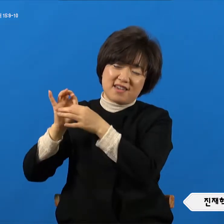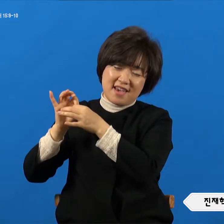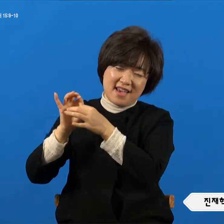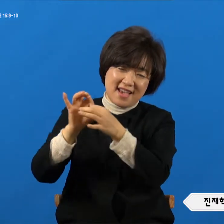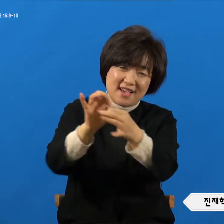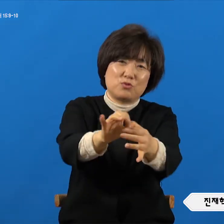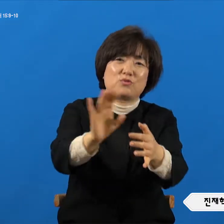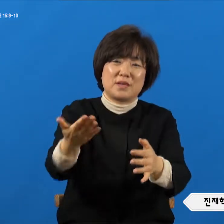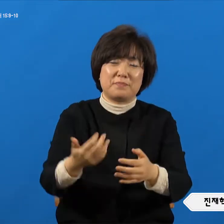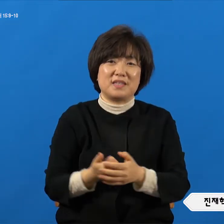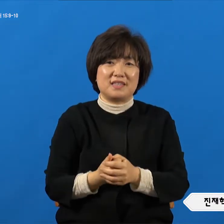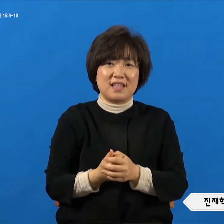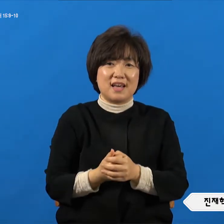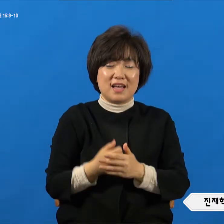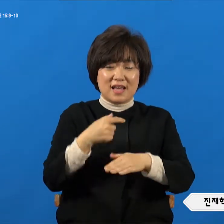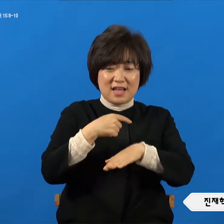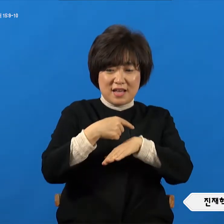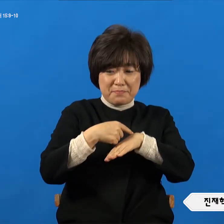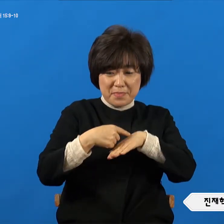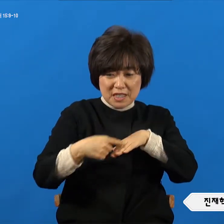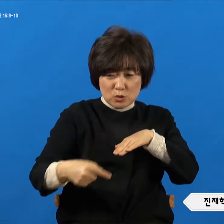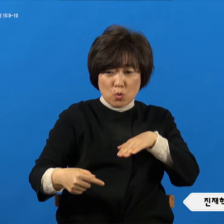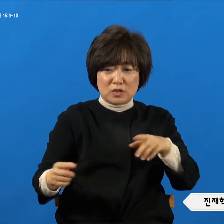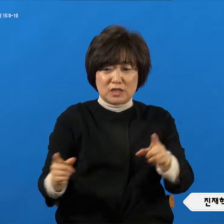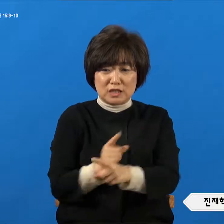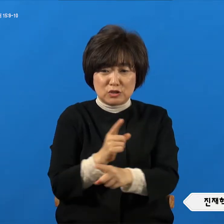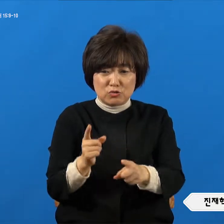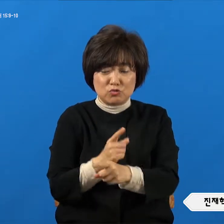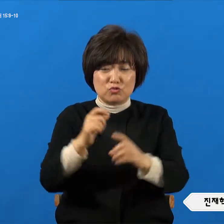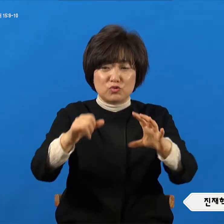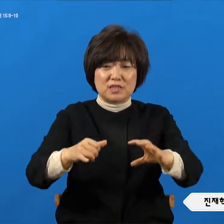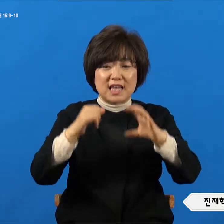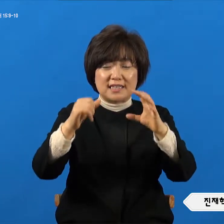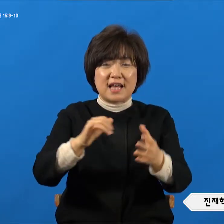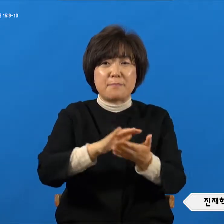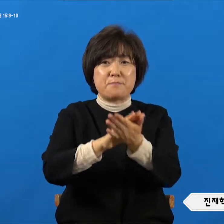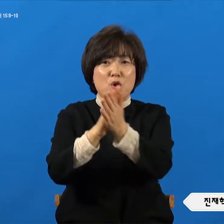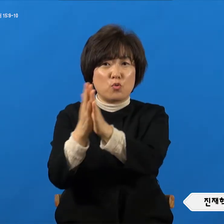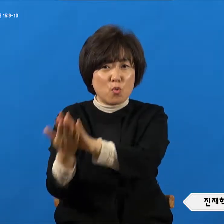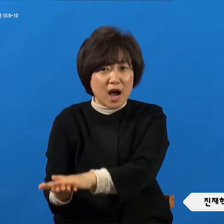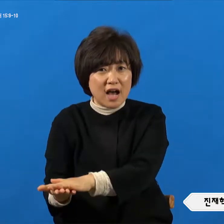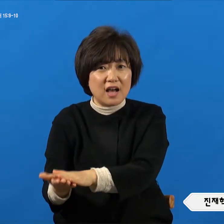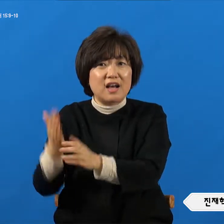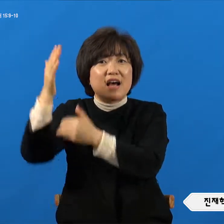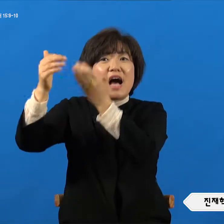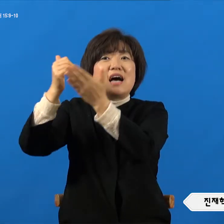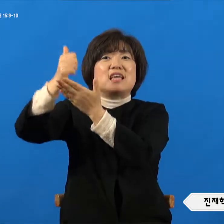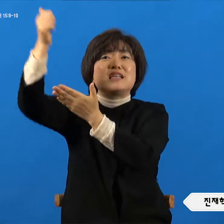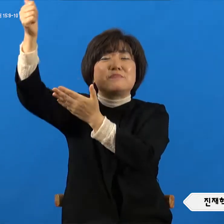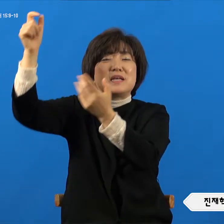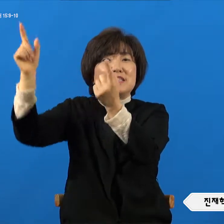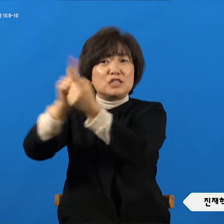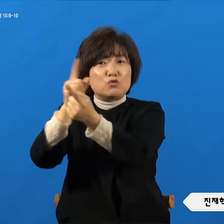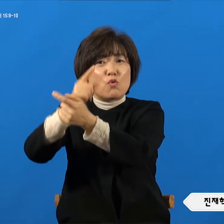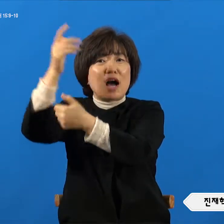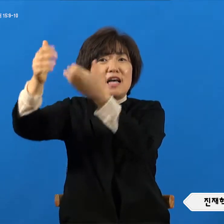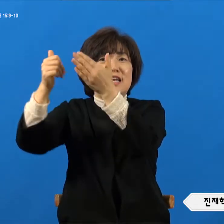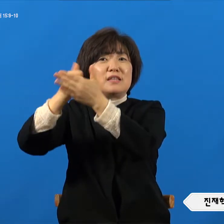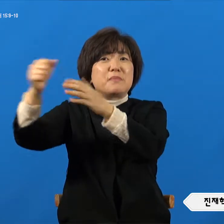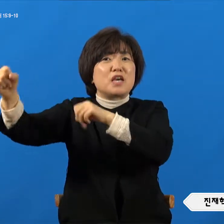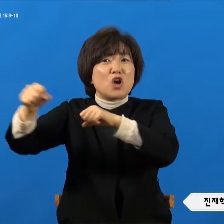민족 치유, 세상 변화. 그러나 하나님의 치유와 하나님의 역사는